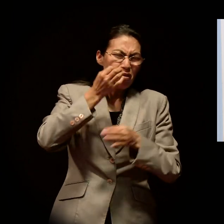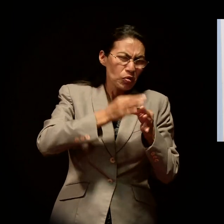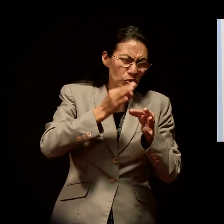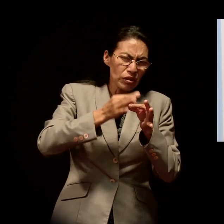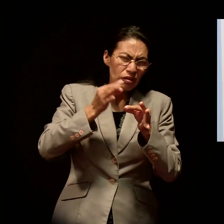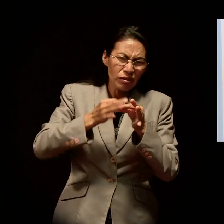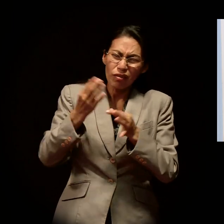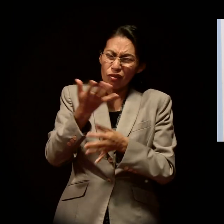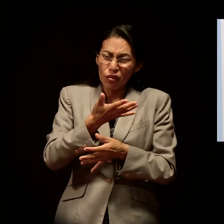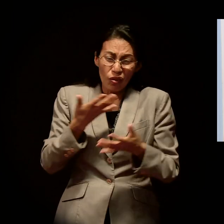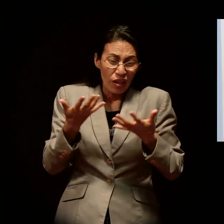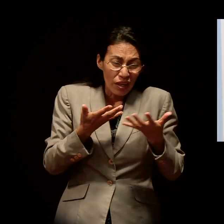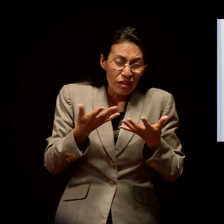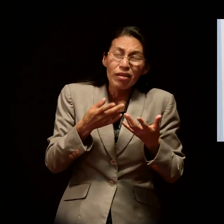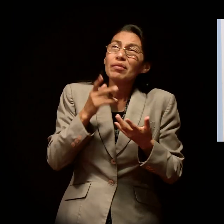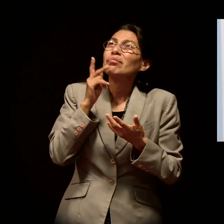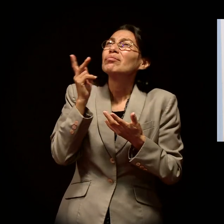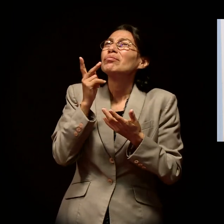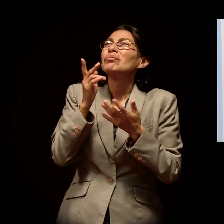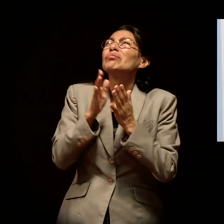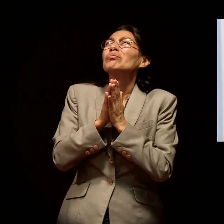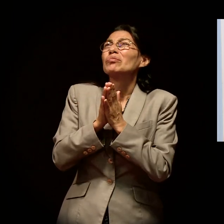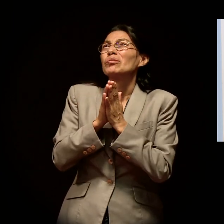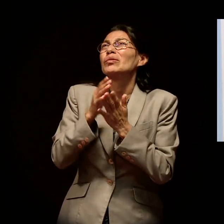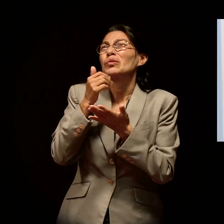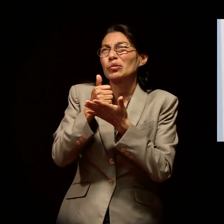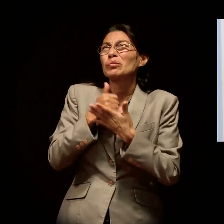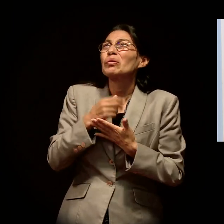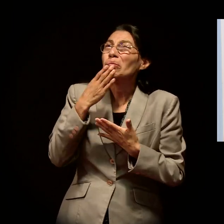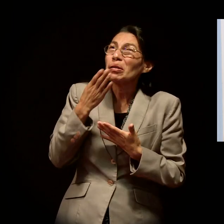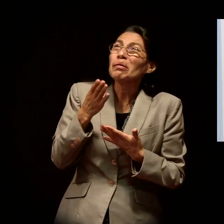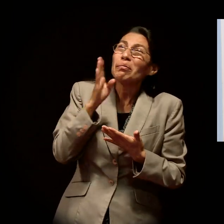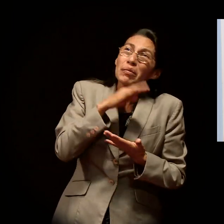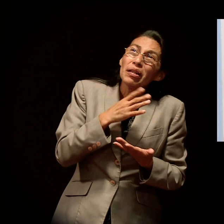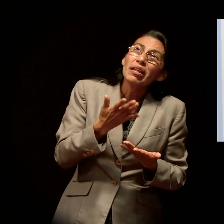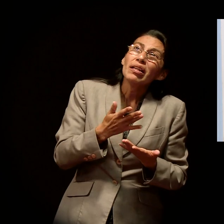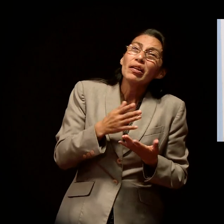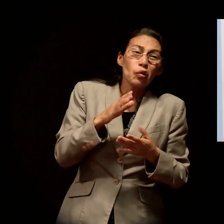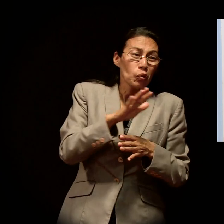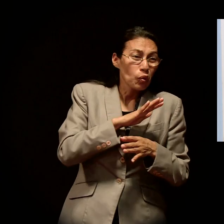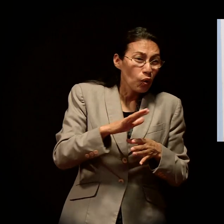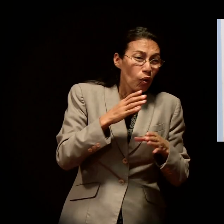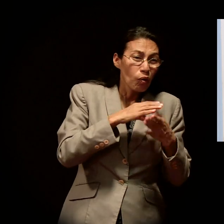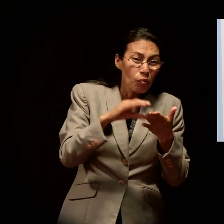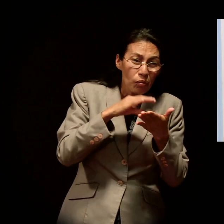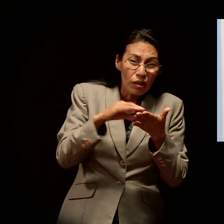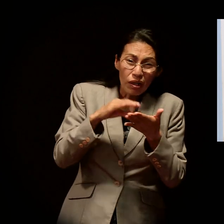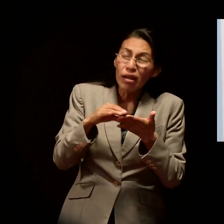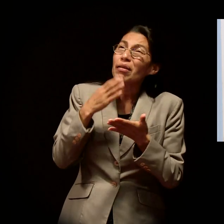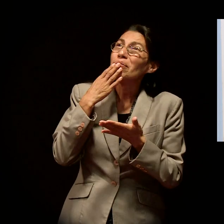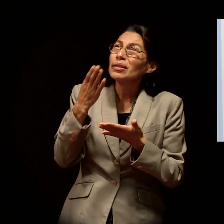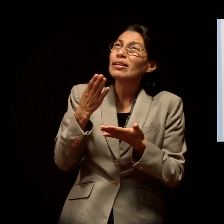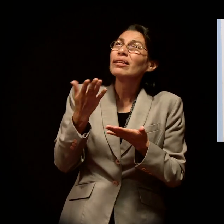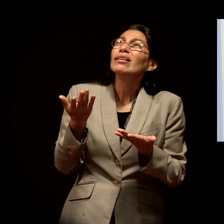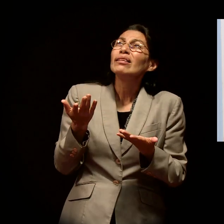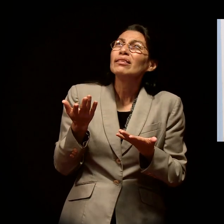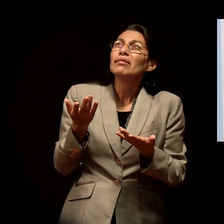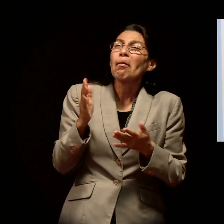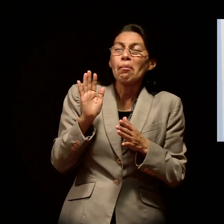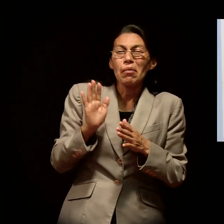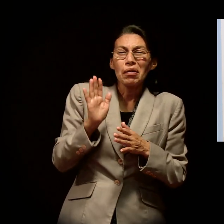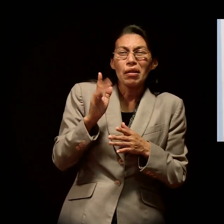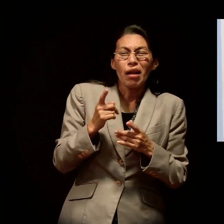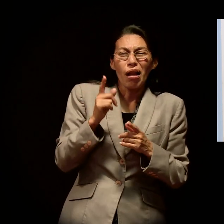permanencia de consultarle a él si lo que vamos a comprar al mercado es lo que más conviene cosas que